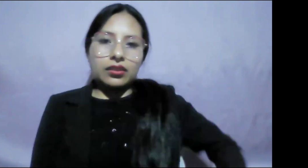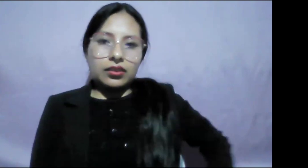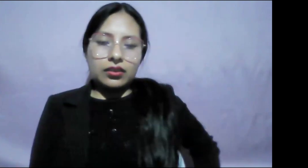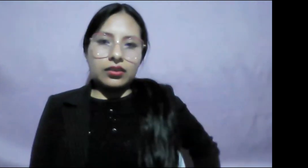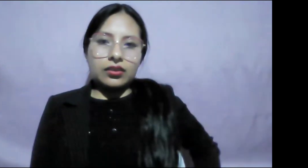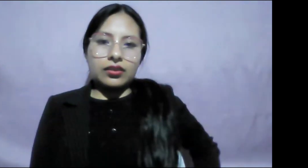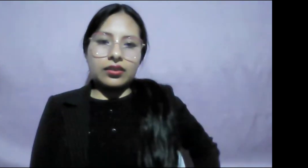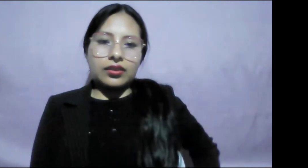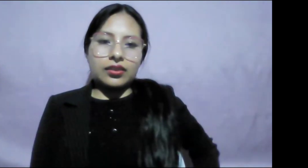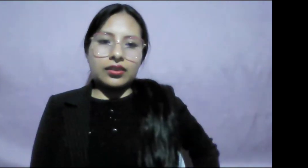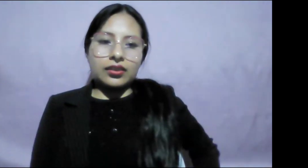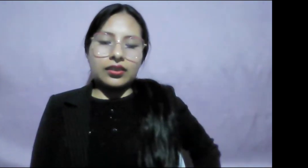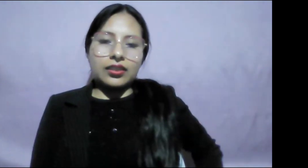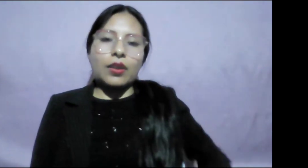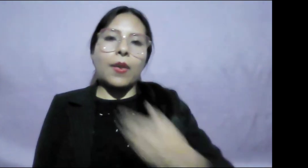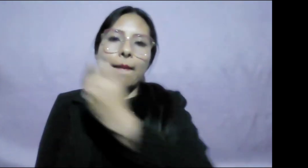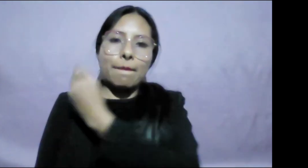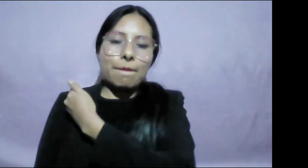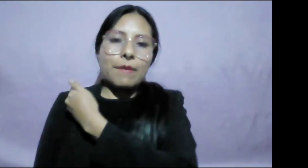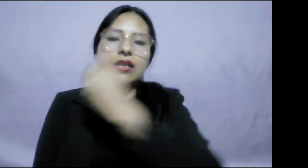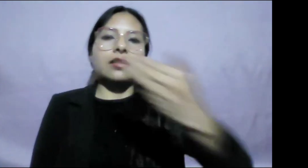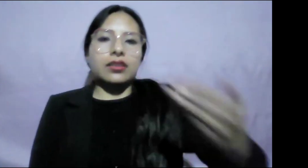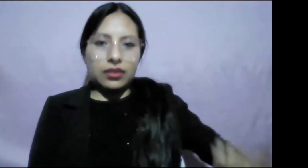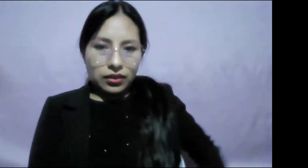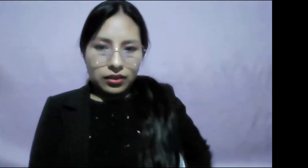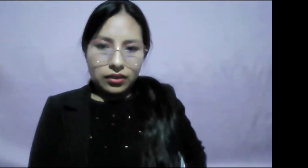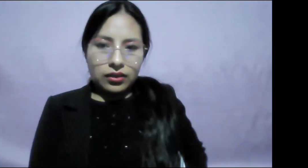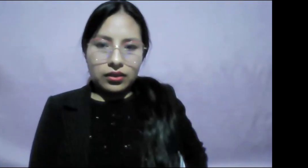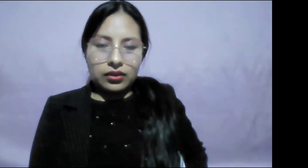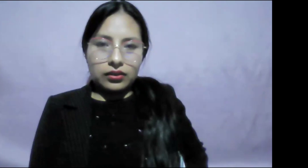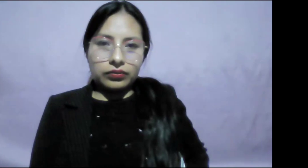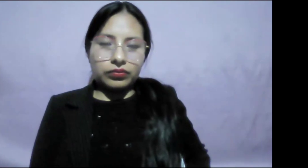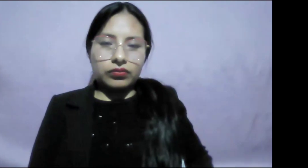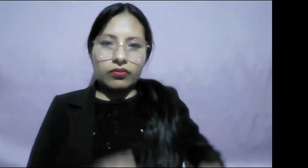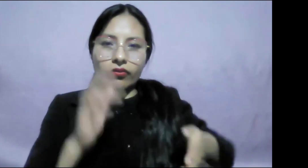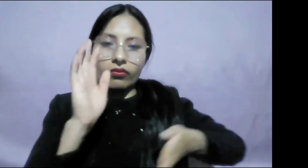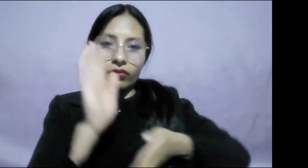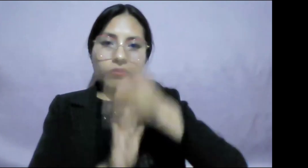bien okay Sandra portal muy bien el